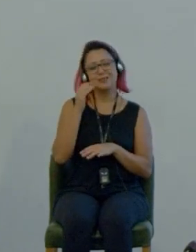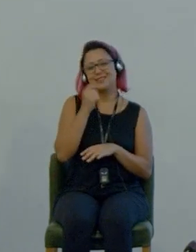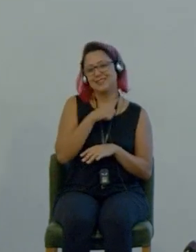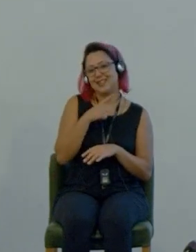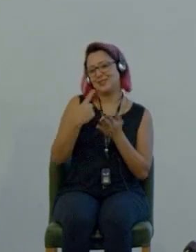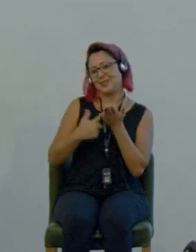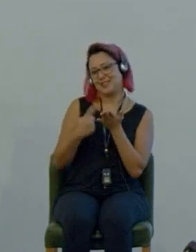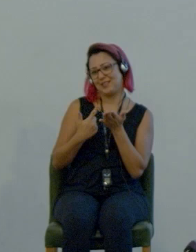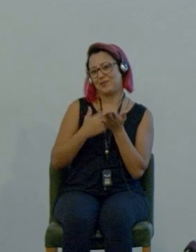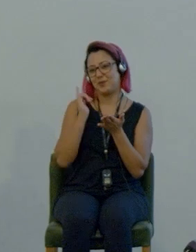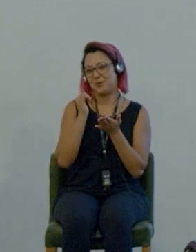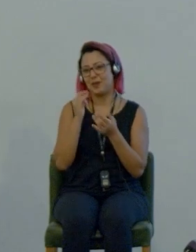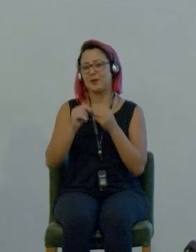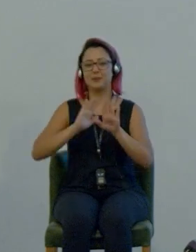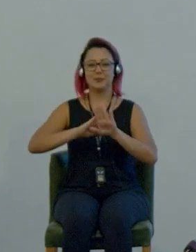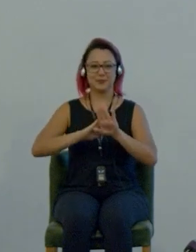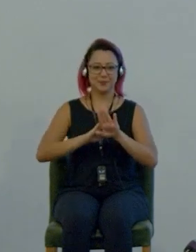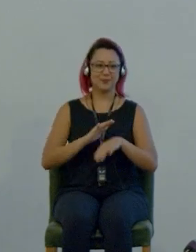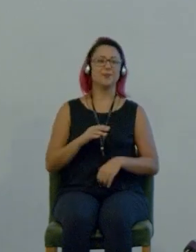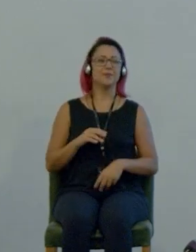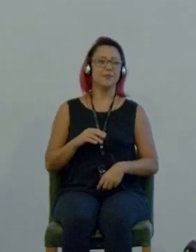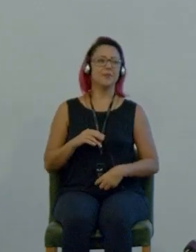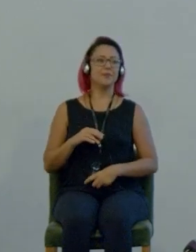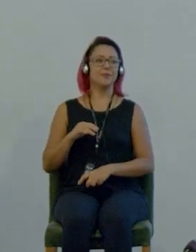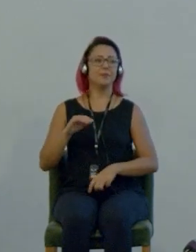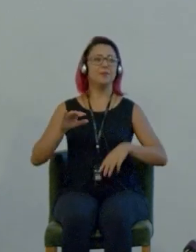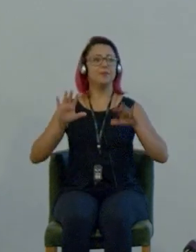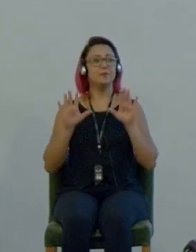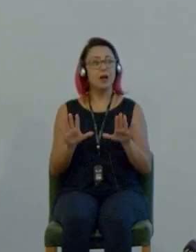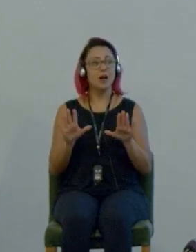qui vient derrière que le livre lui-même. Mais